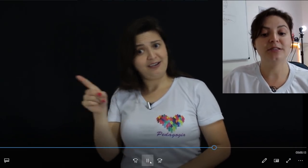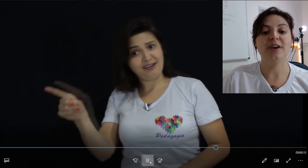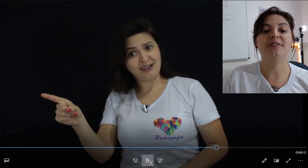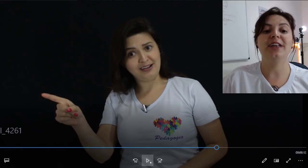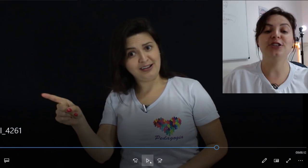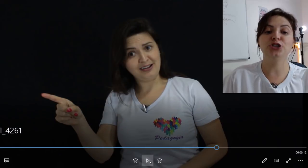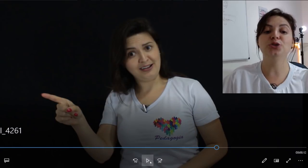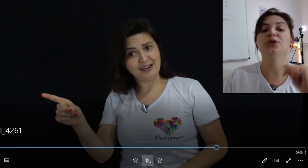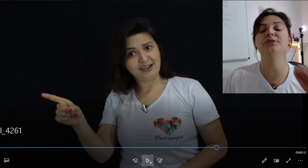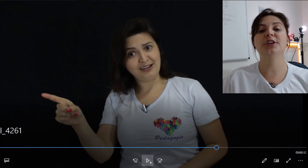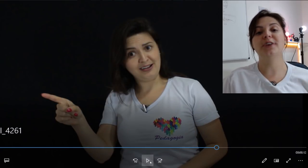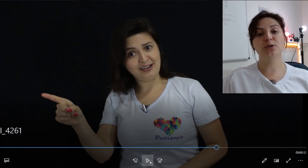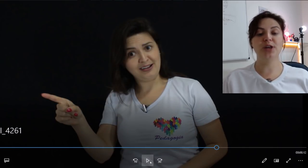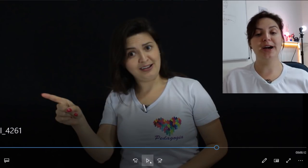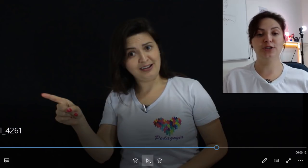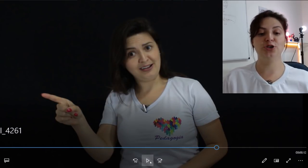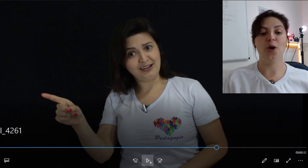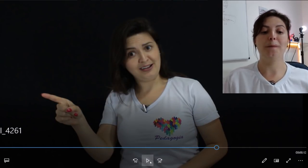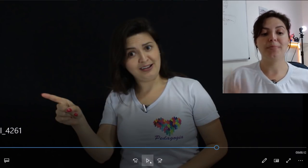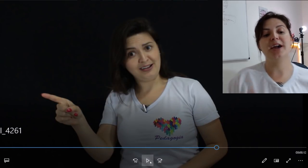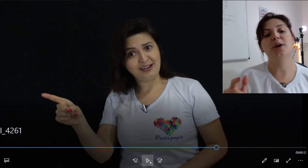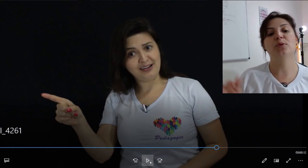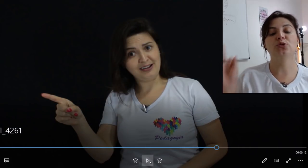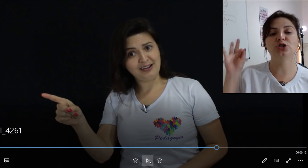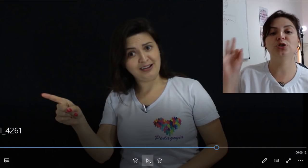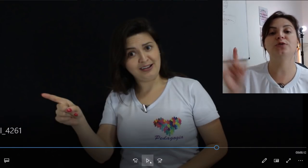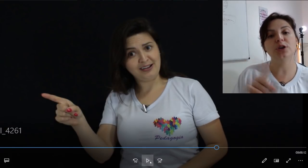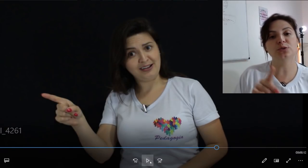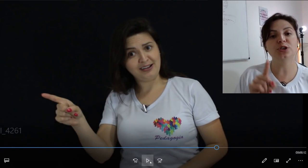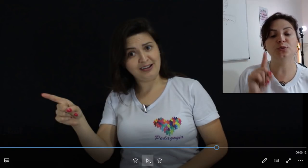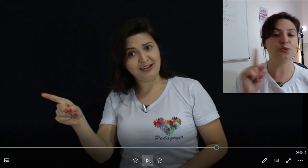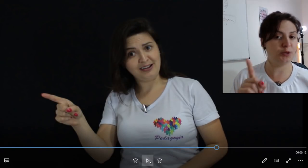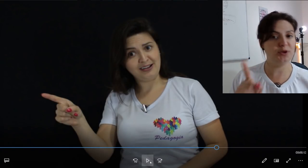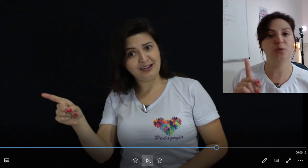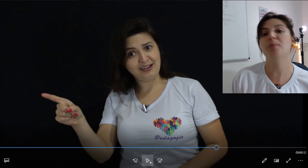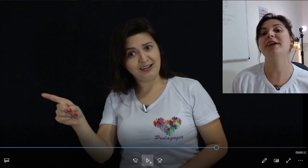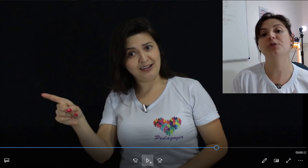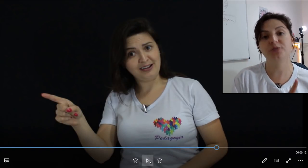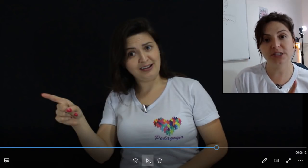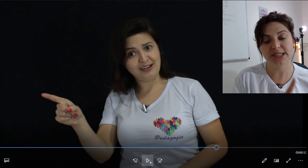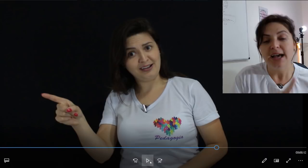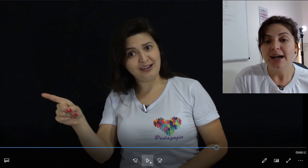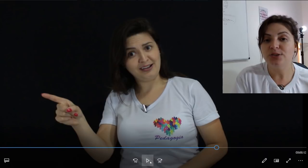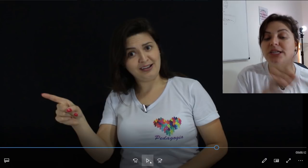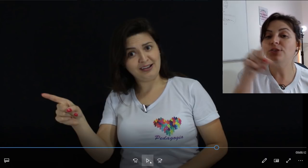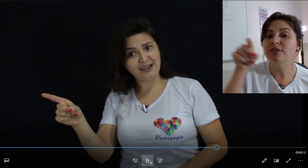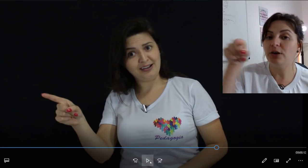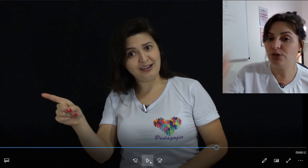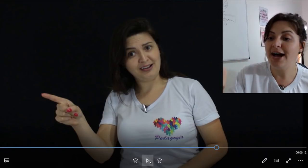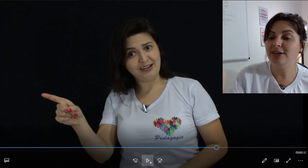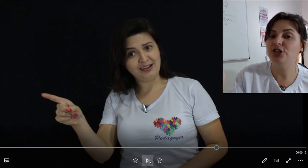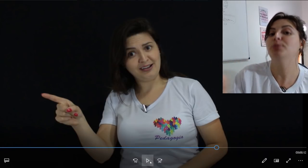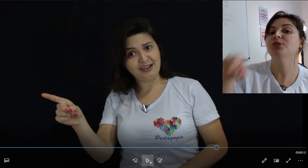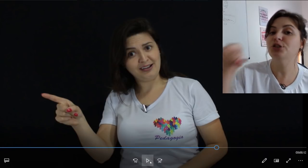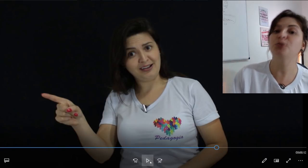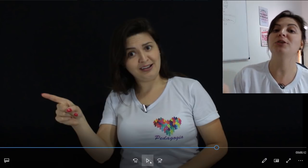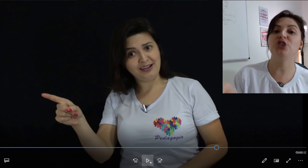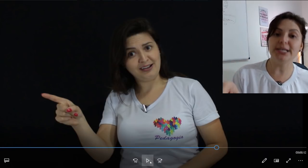Vai falar de novo da faculdade, ó. Aí apontou de novo. No primeiro momento, eu fiz o sinal da faculdade apontando por uma